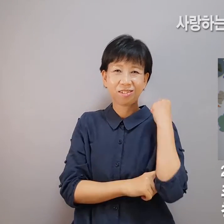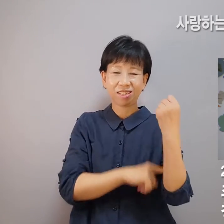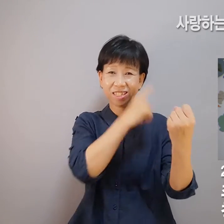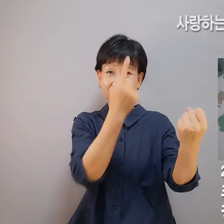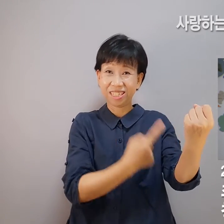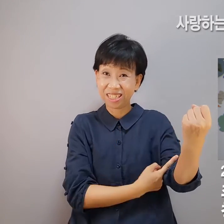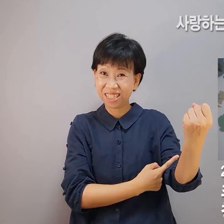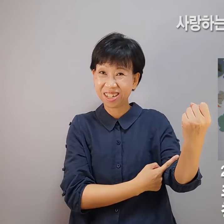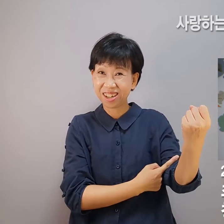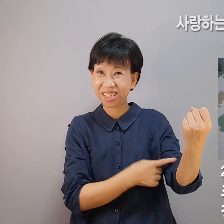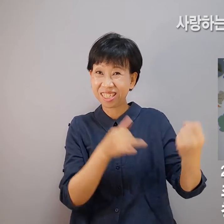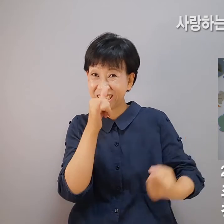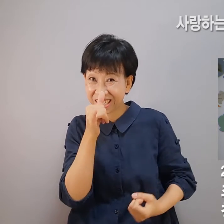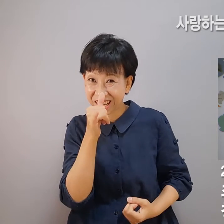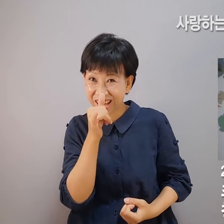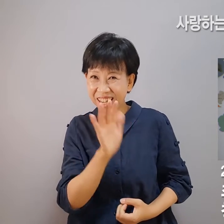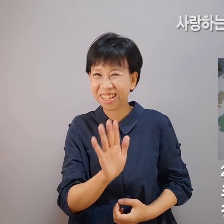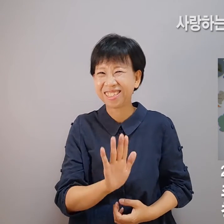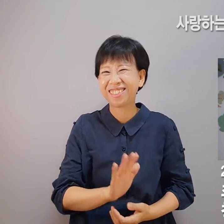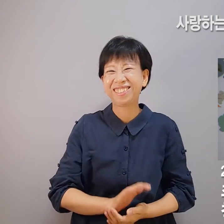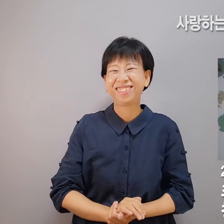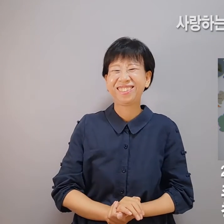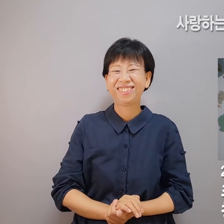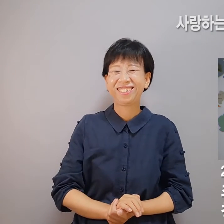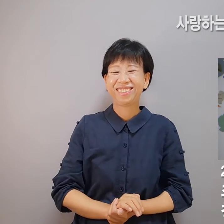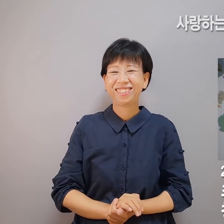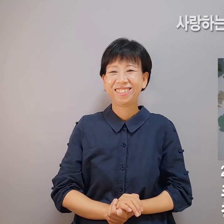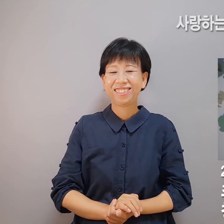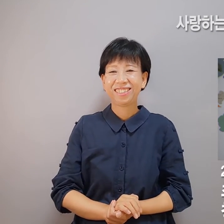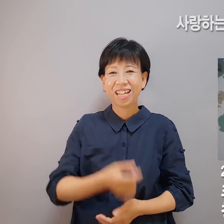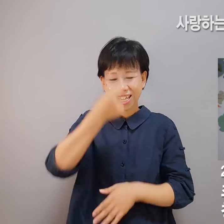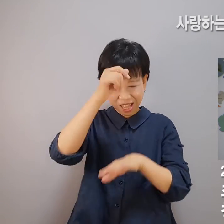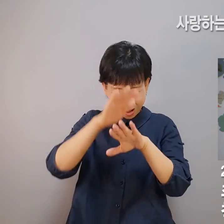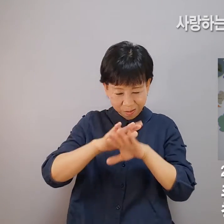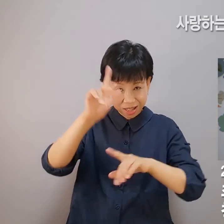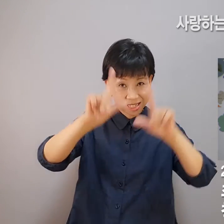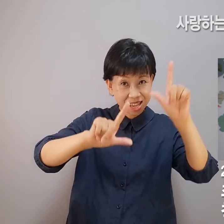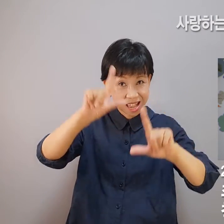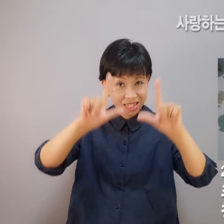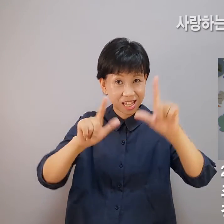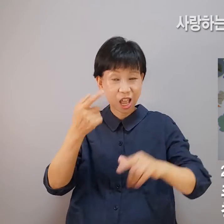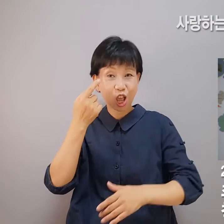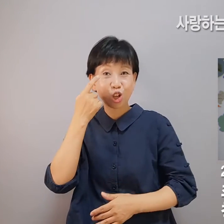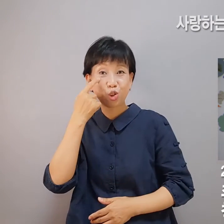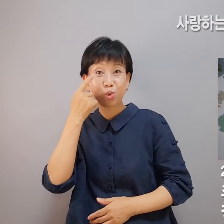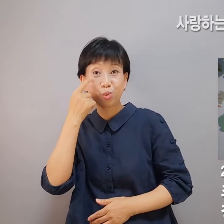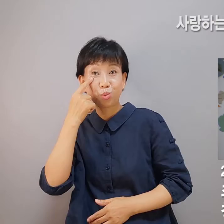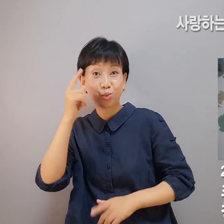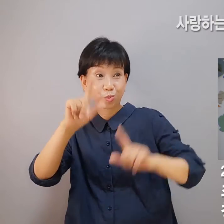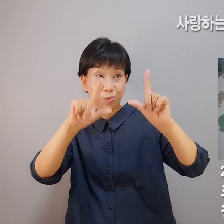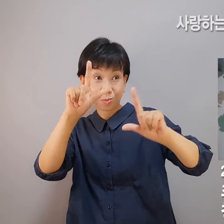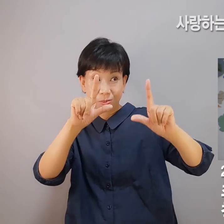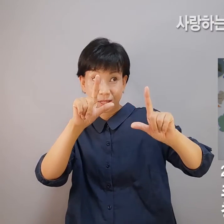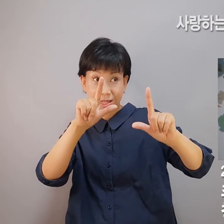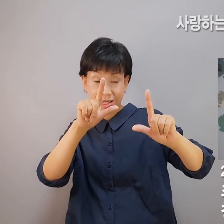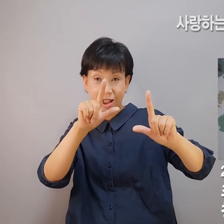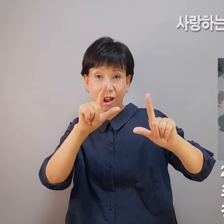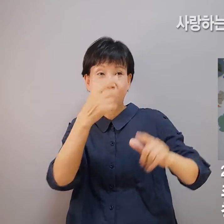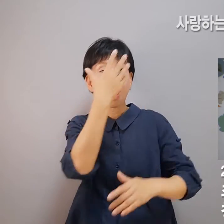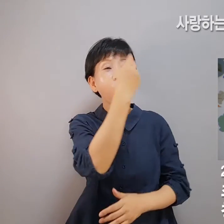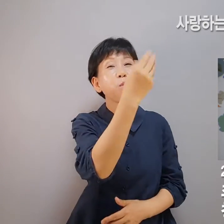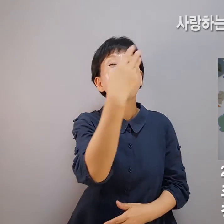이제 말씀을, 예배를 드리는 어떤 자세나 이 눈빛, 저 눈 좋아요.